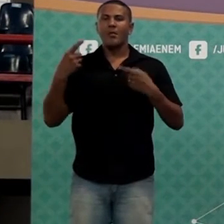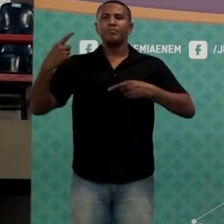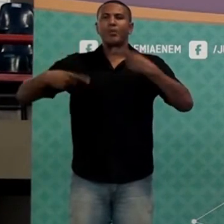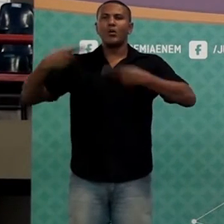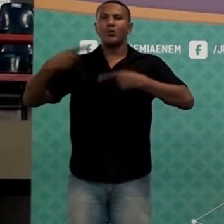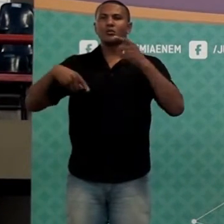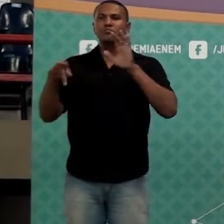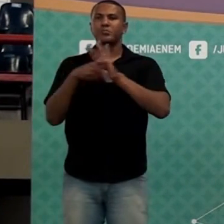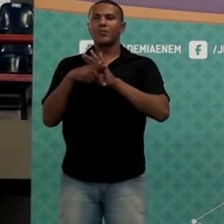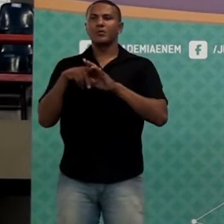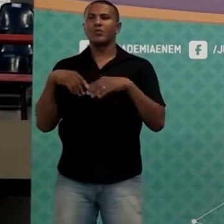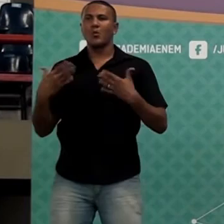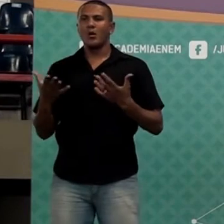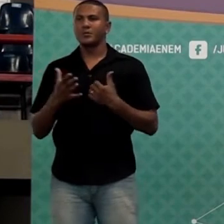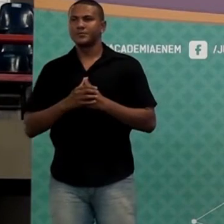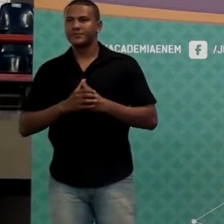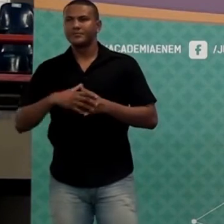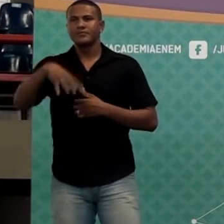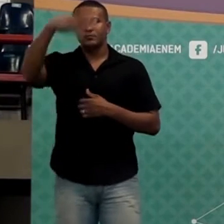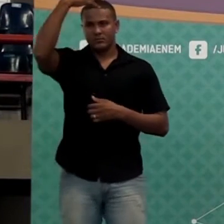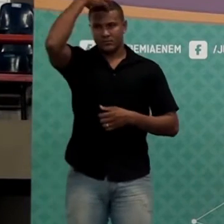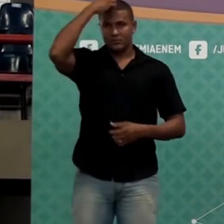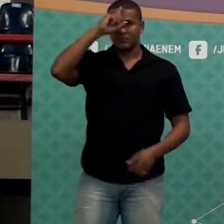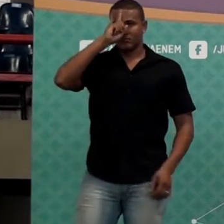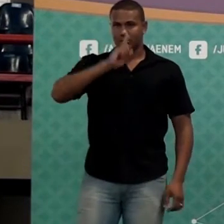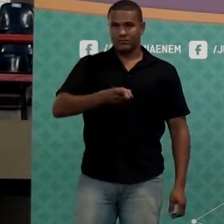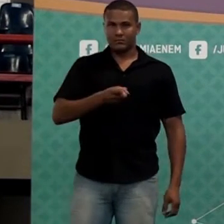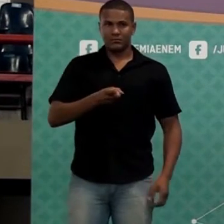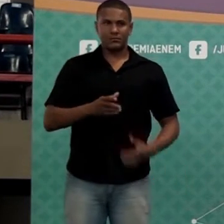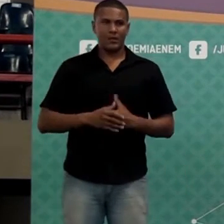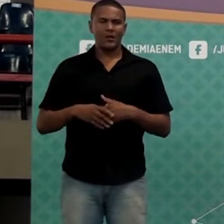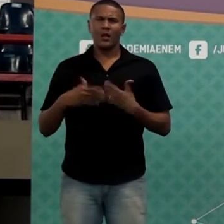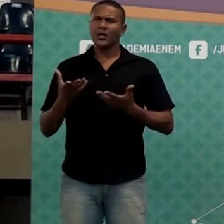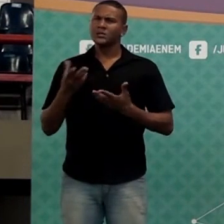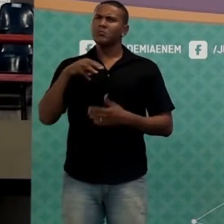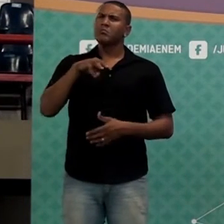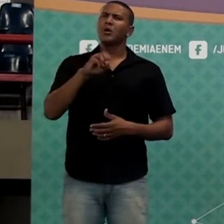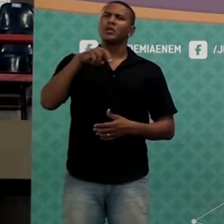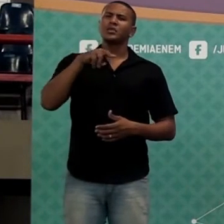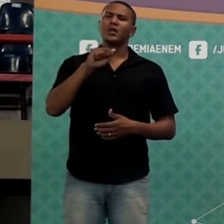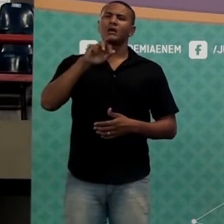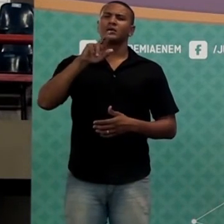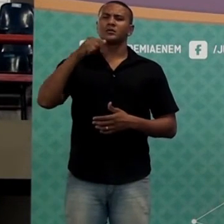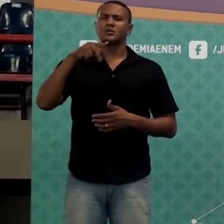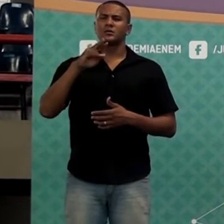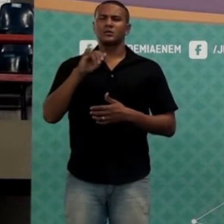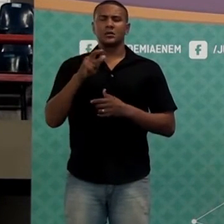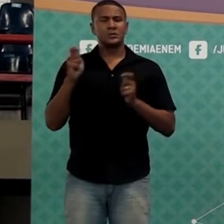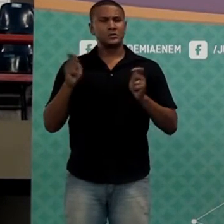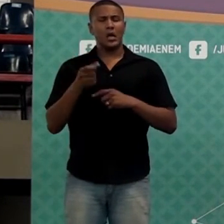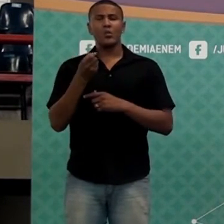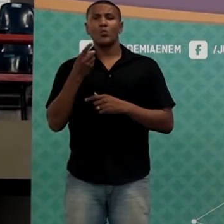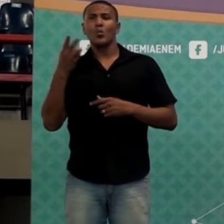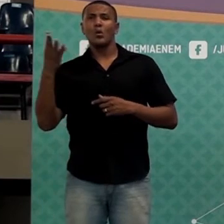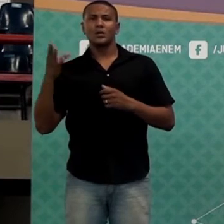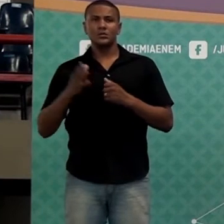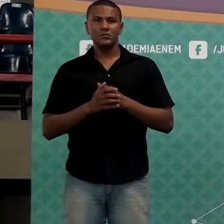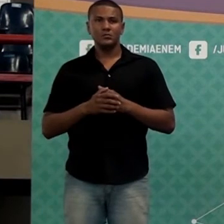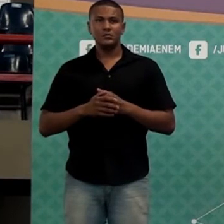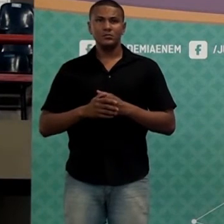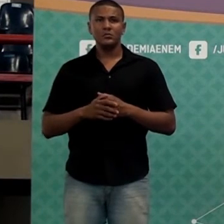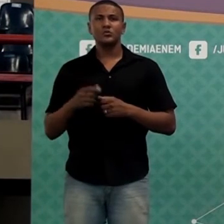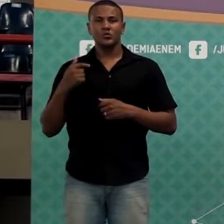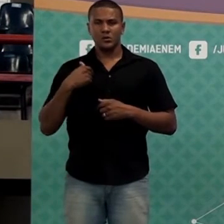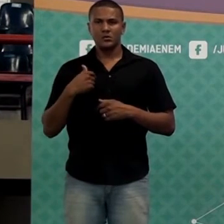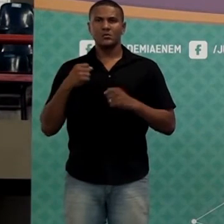temos conta? O regime de monarquia. Professor, já que o senhor falou em monarquia, a gente pode ter quantas monarquias? Nós